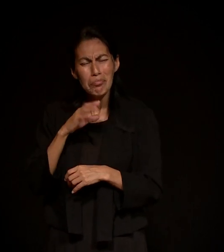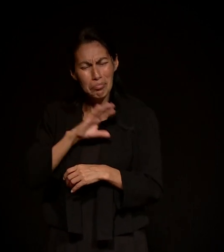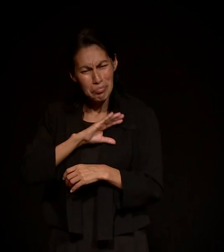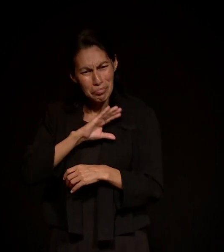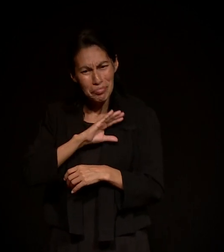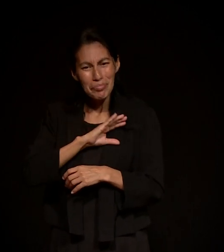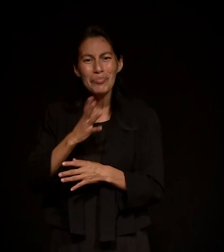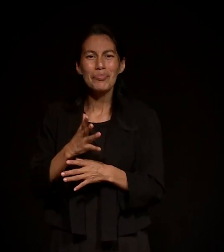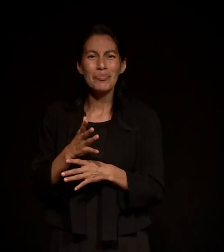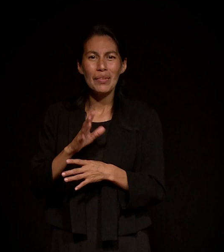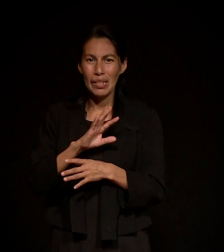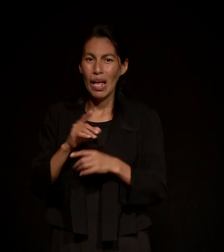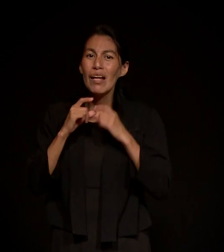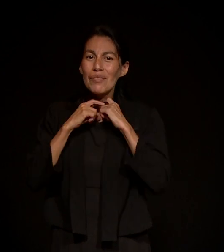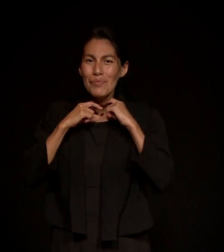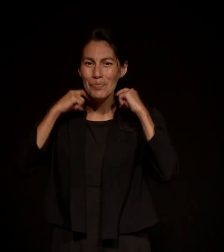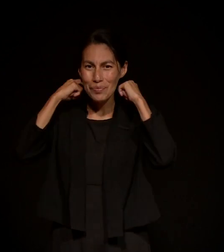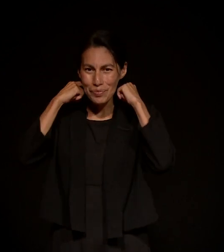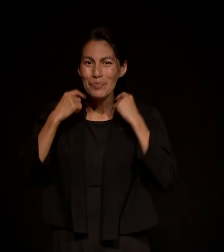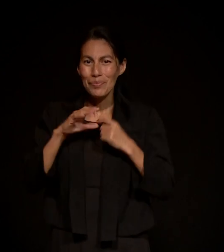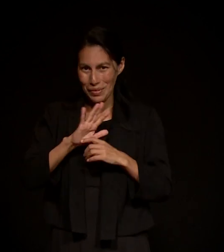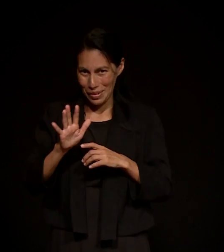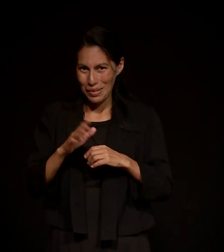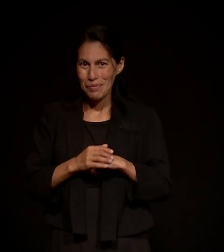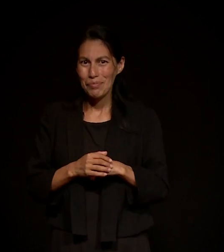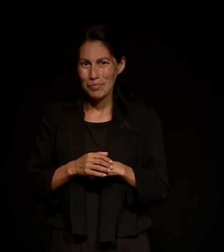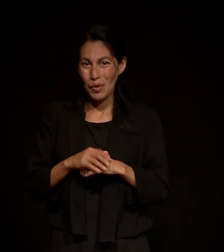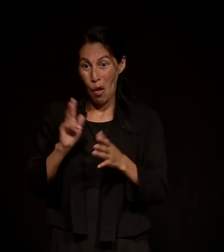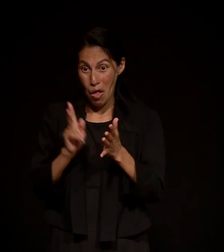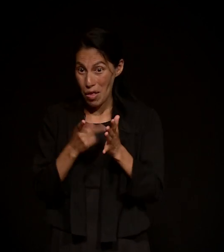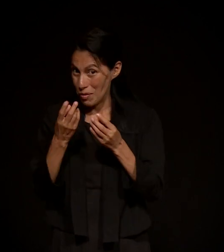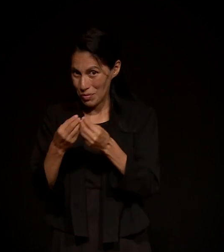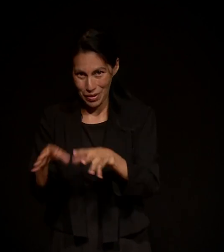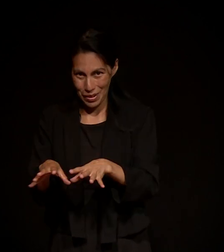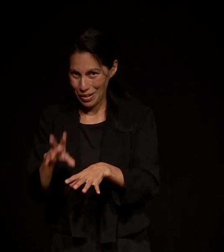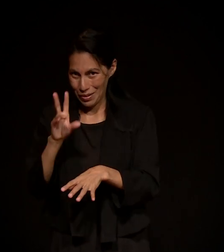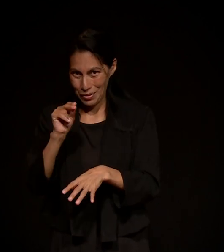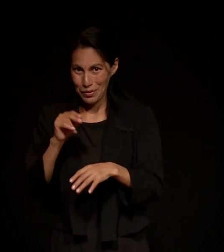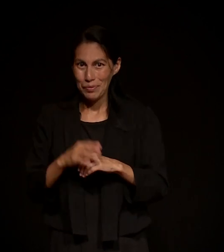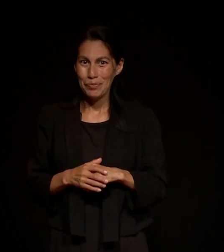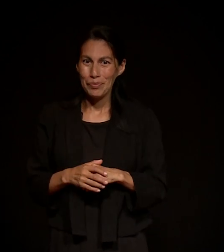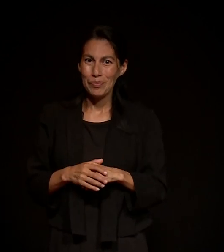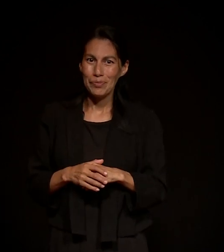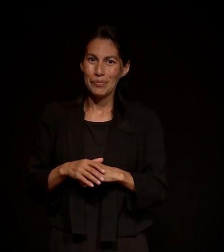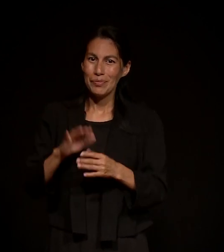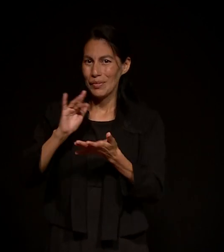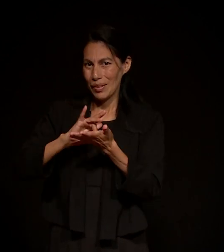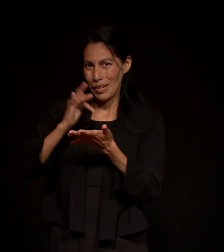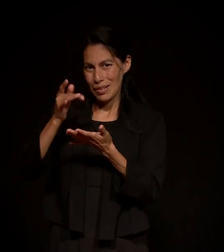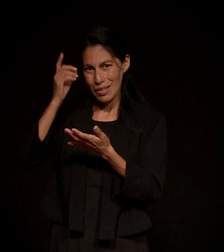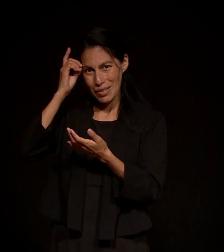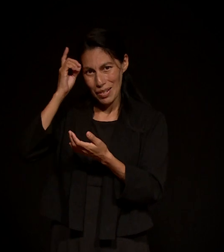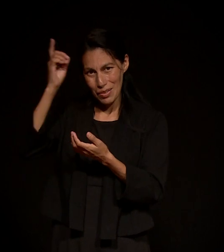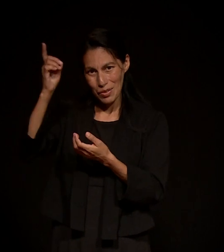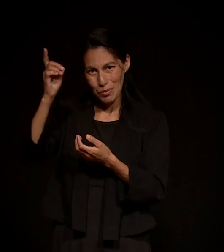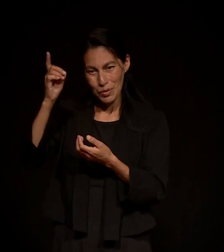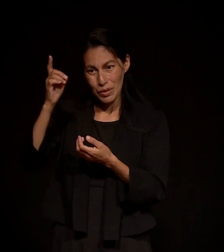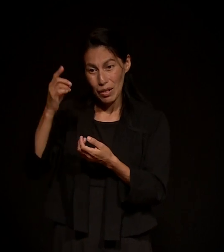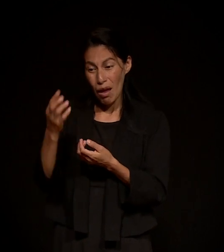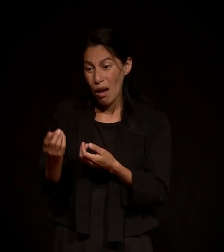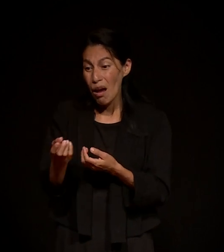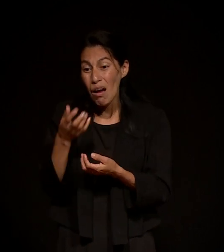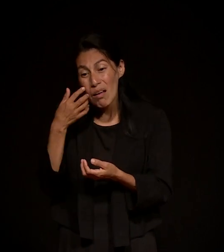linda también, la queremos mucho. Ahora sí ya le pusimos una plaquita para que no pasara lo mismo. Y bueno, damos gracias a Dios